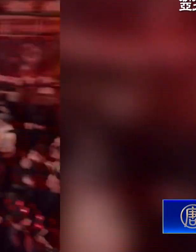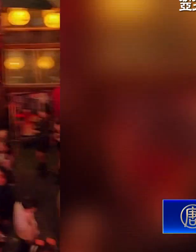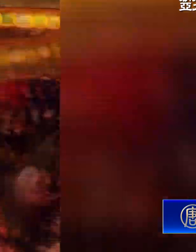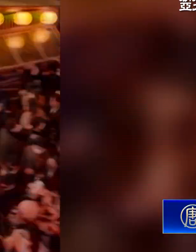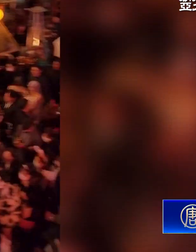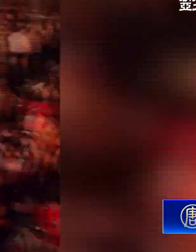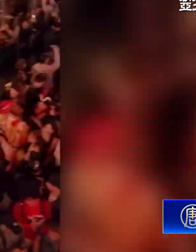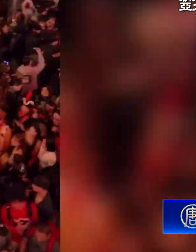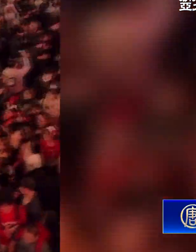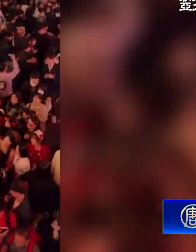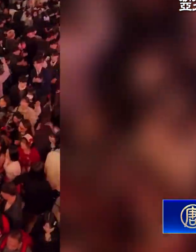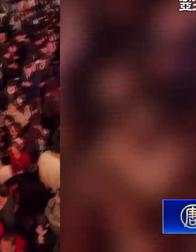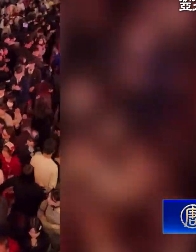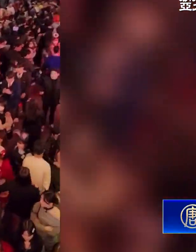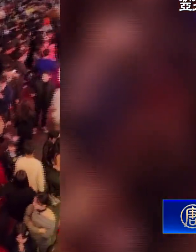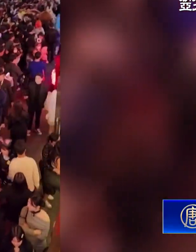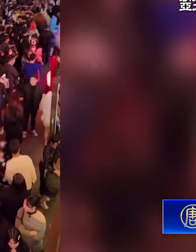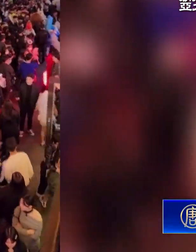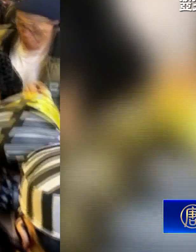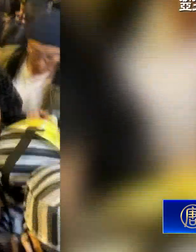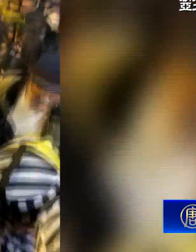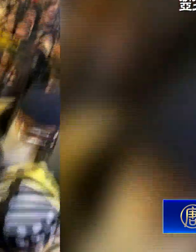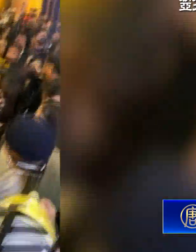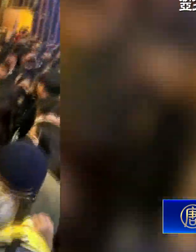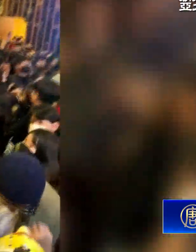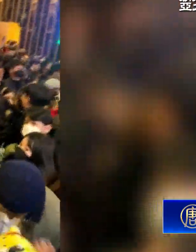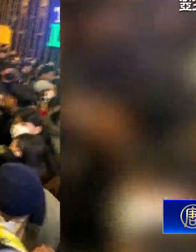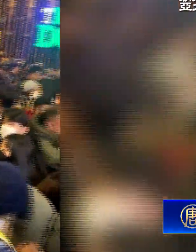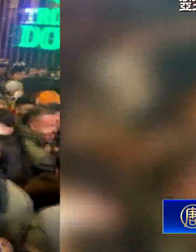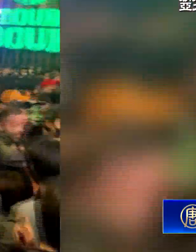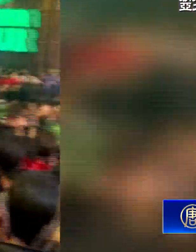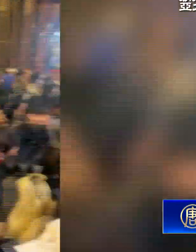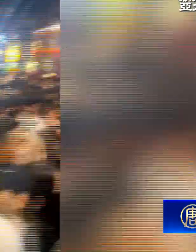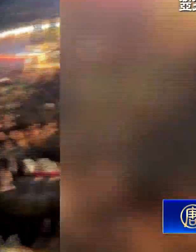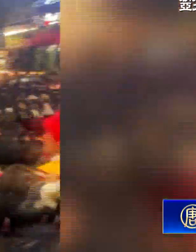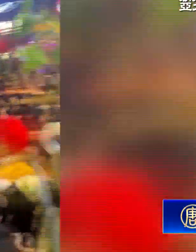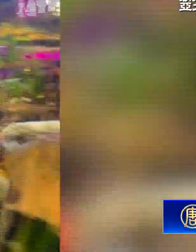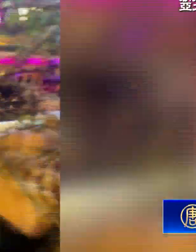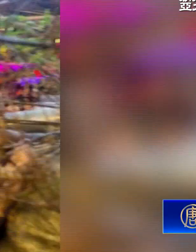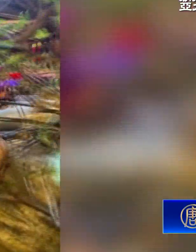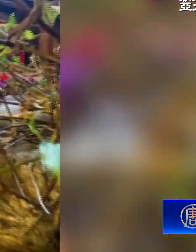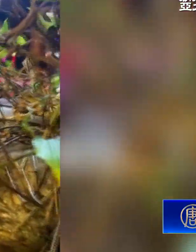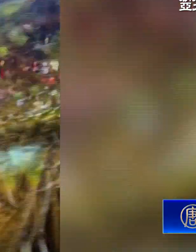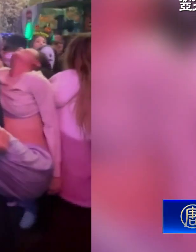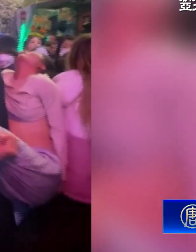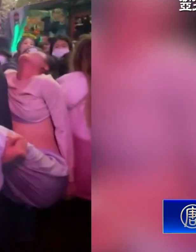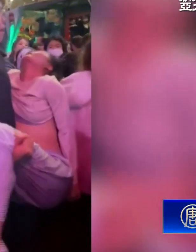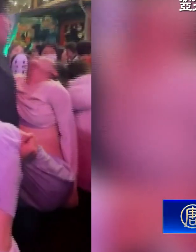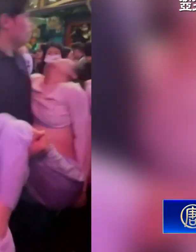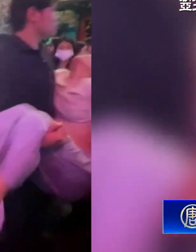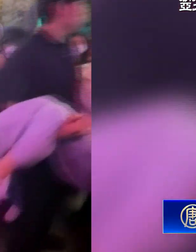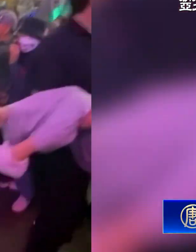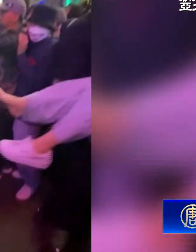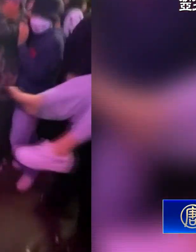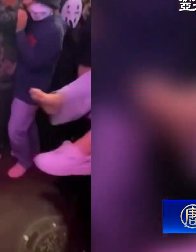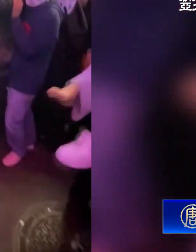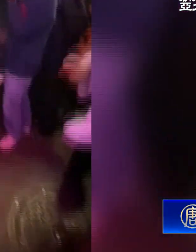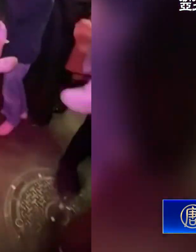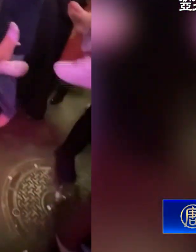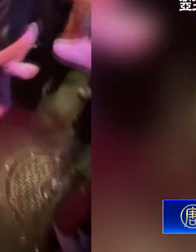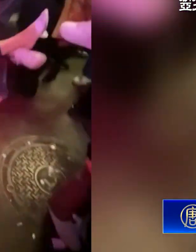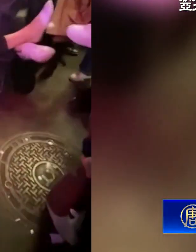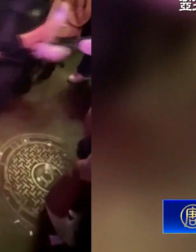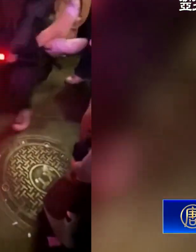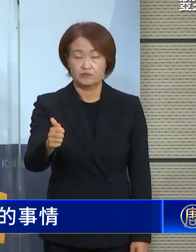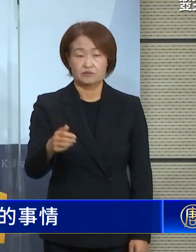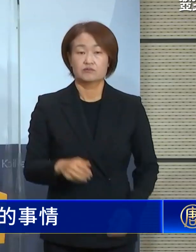超过100,000人的人潮涌入梨泰院，但警方却只派出200多名警力的问题，韩国警察厅对此表示